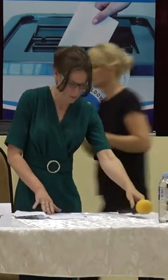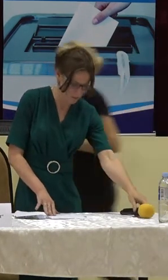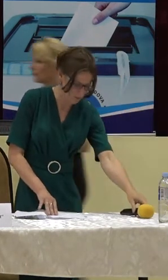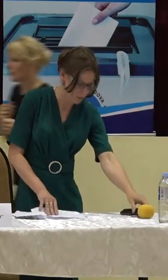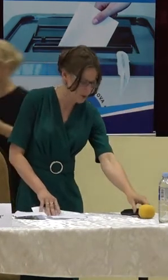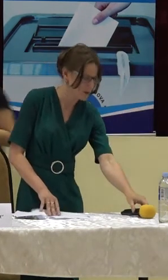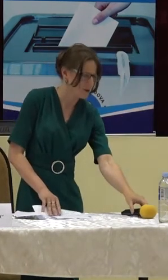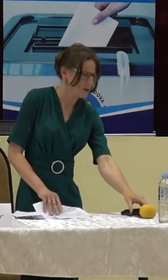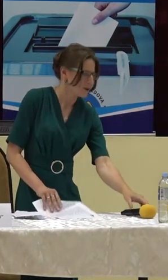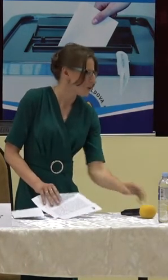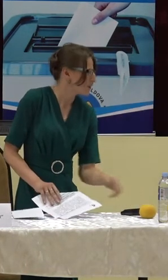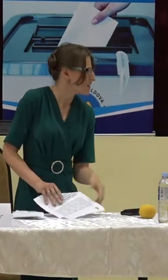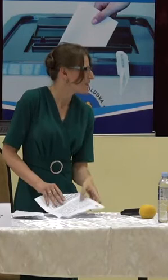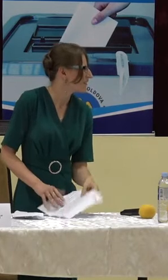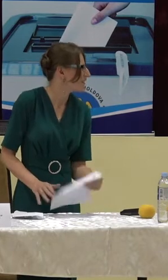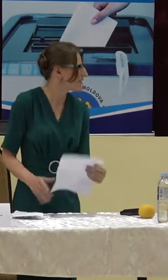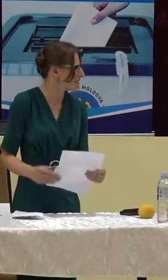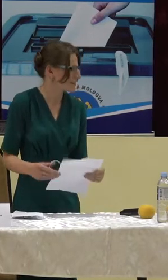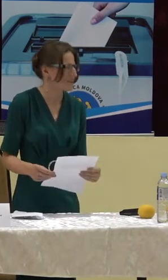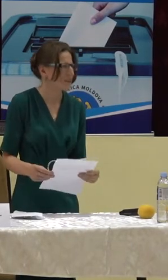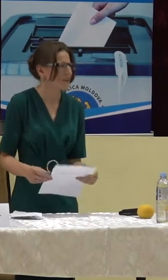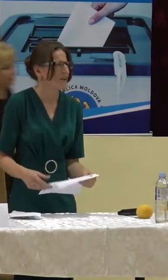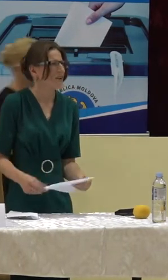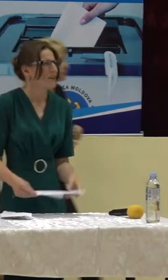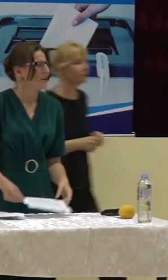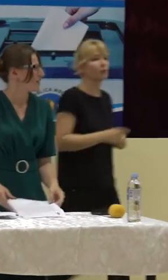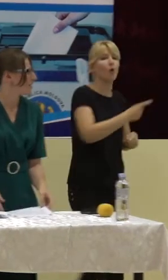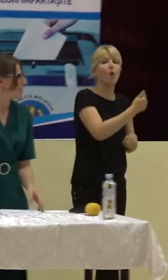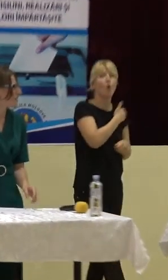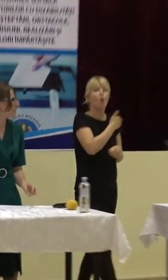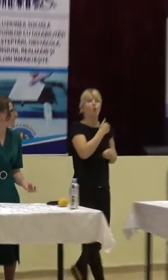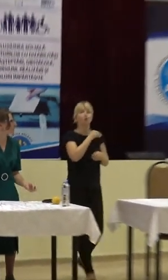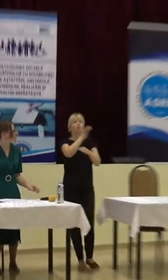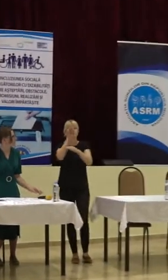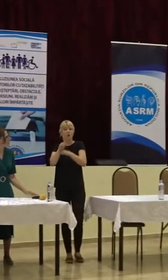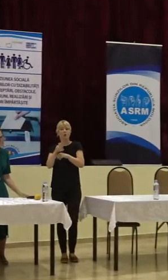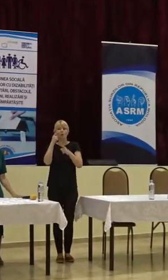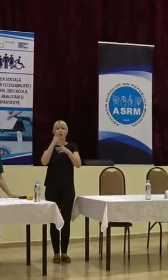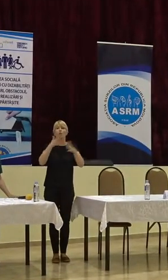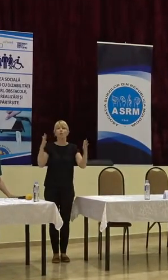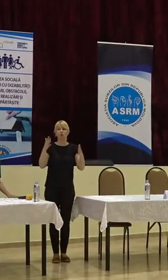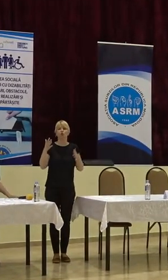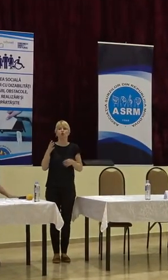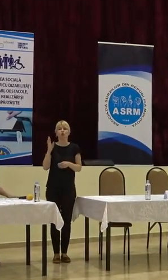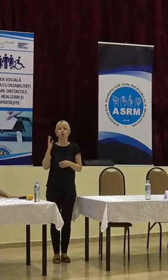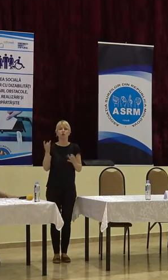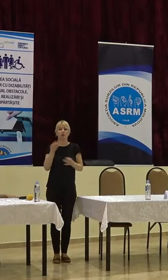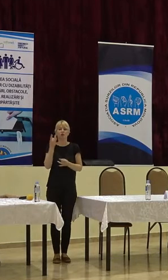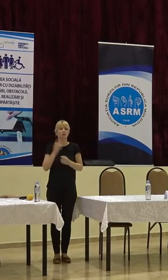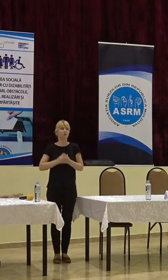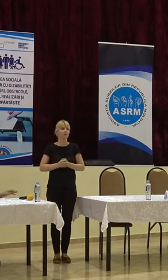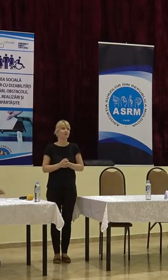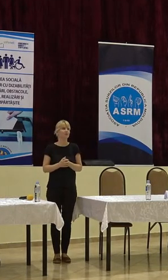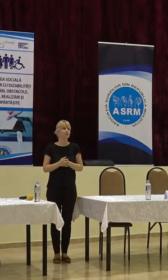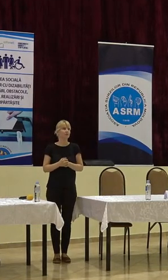Mulțumesc! Da, aveți 30 de secunde pentru a adăuga. De cele mai multe ori... Doar o clipă, vă rugăm